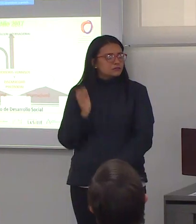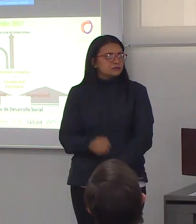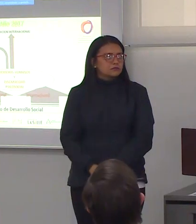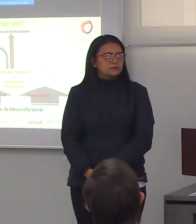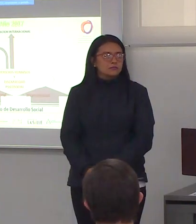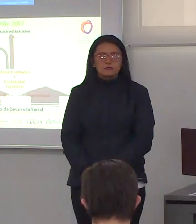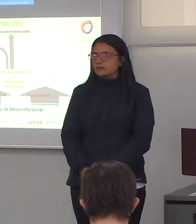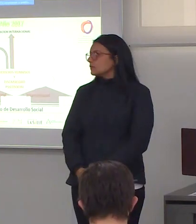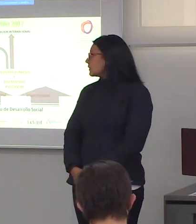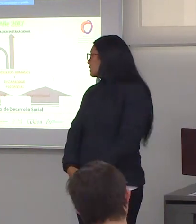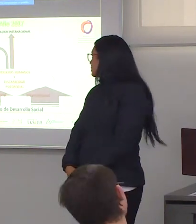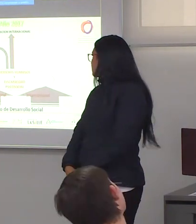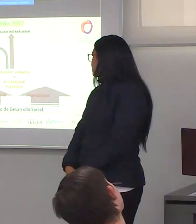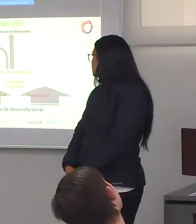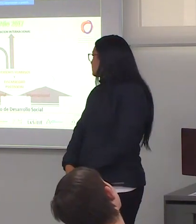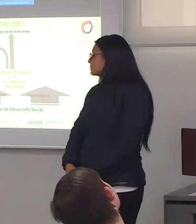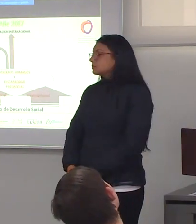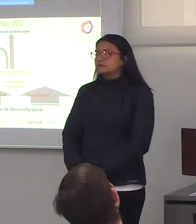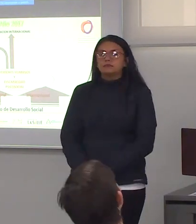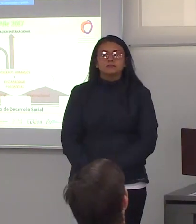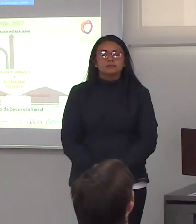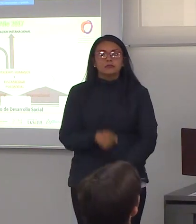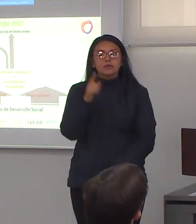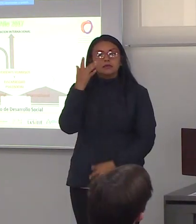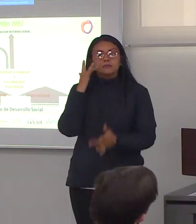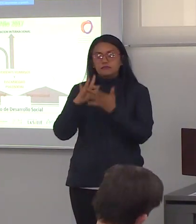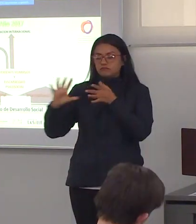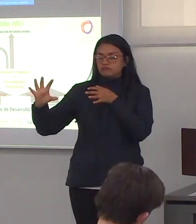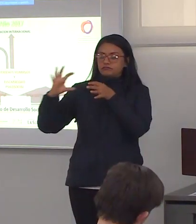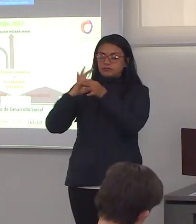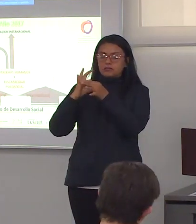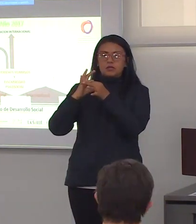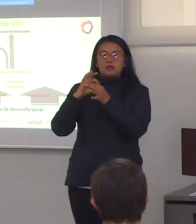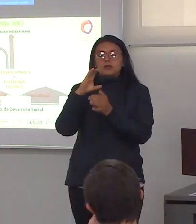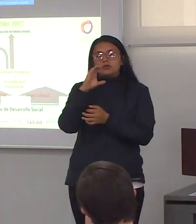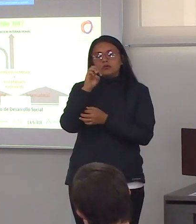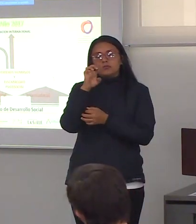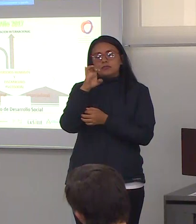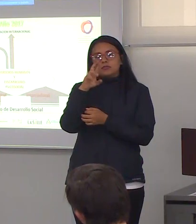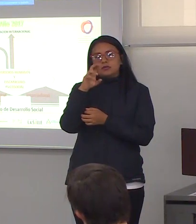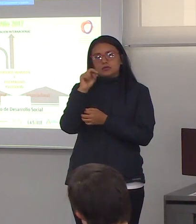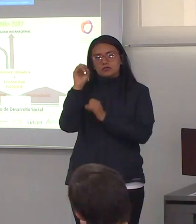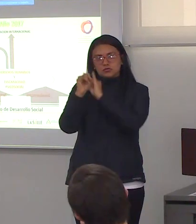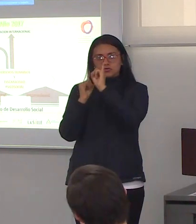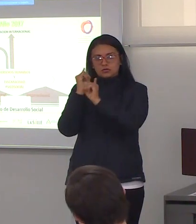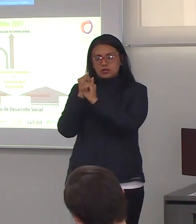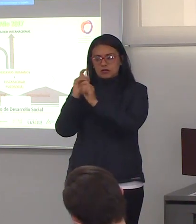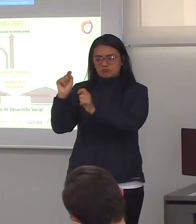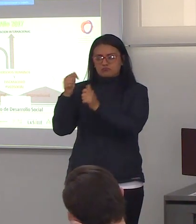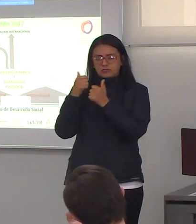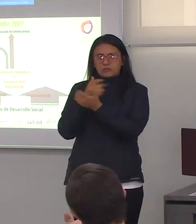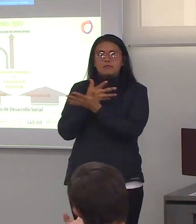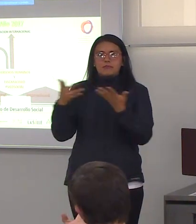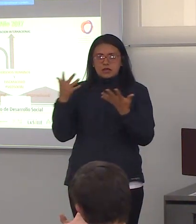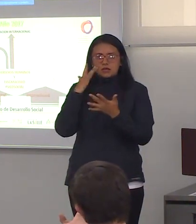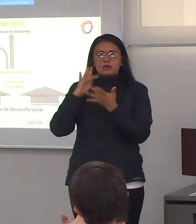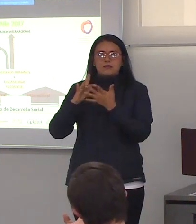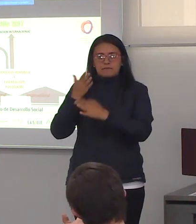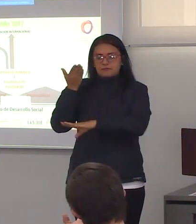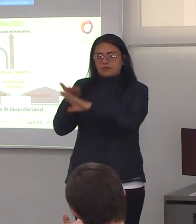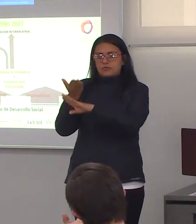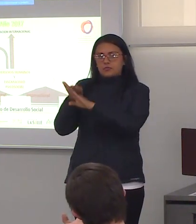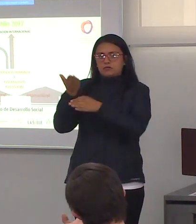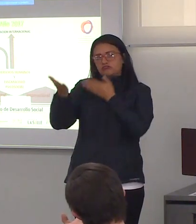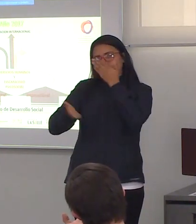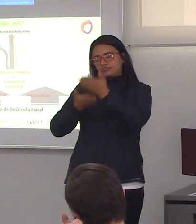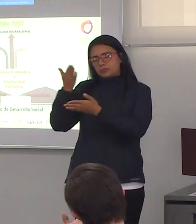y lo que nos ha permitido desarrollarnos durante este tiempo ha sido cooperación internacional y la gran mayoría de proyectos y iniciativas que hemos desarrollado han tenido esta